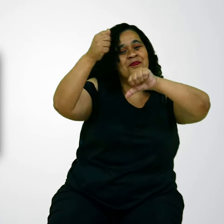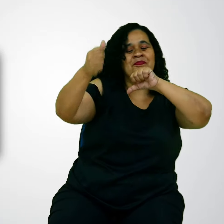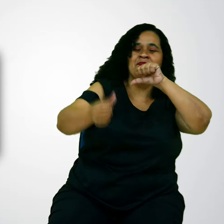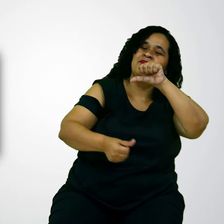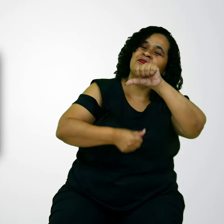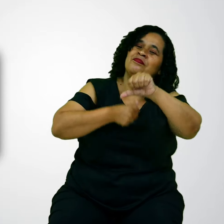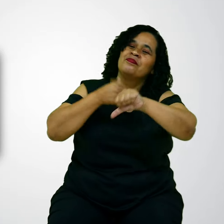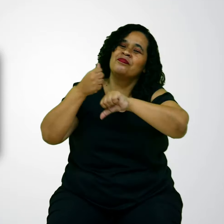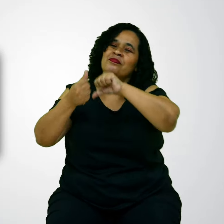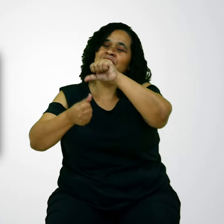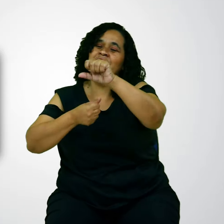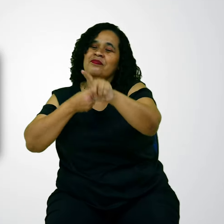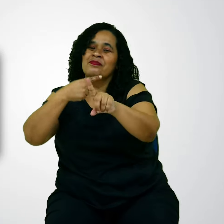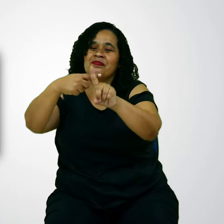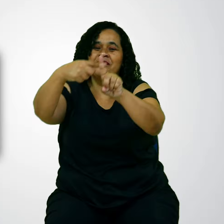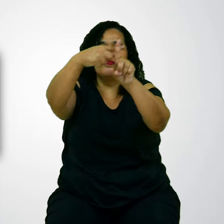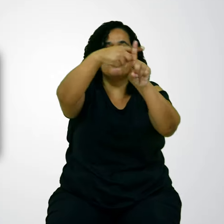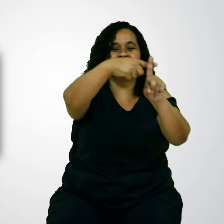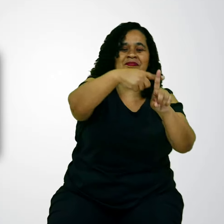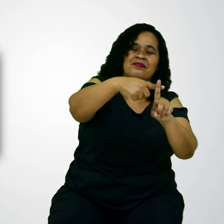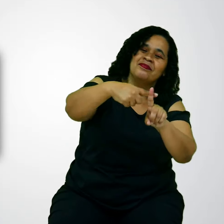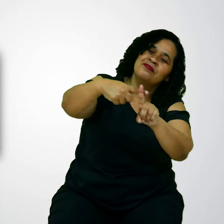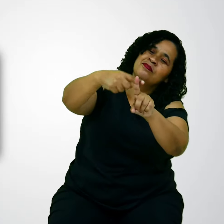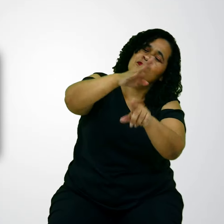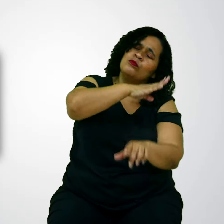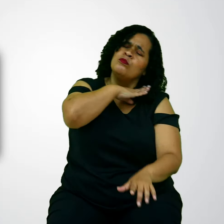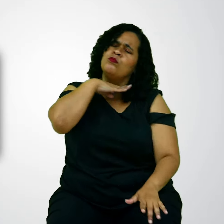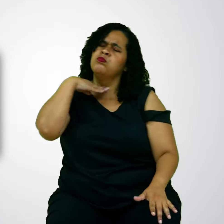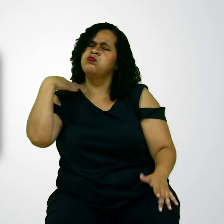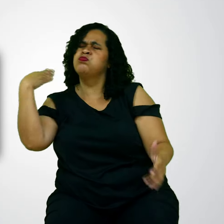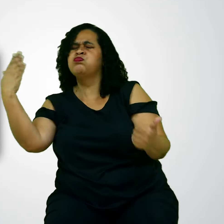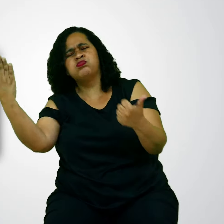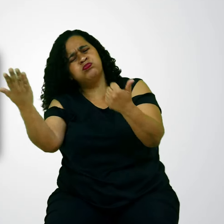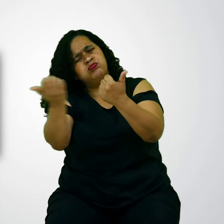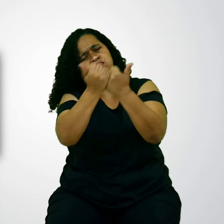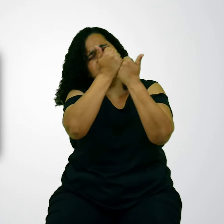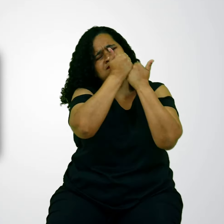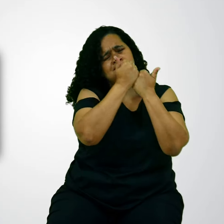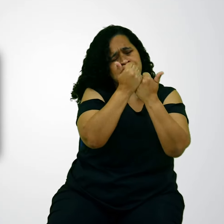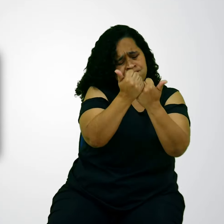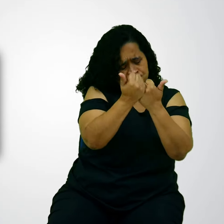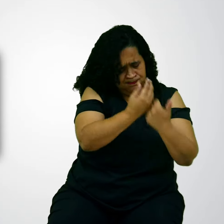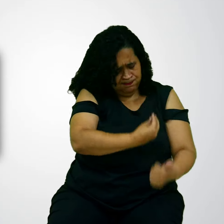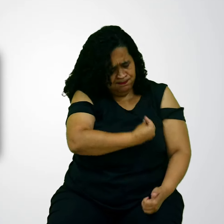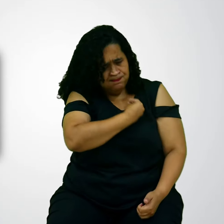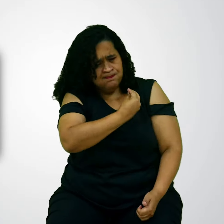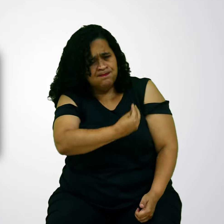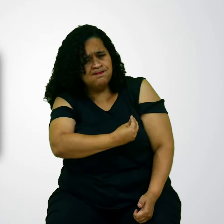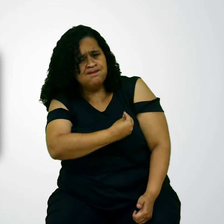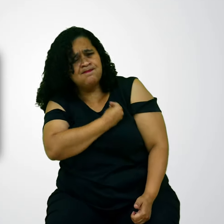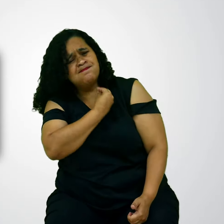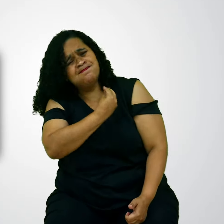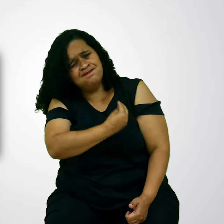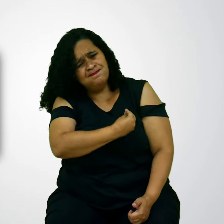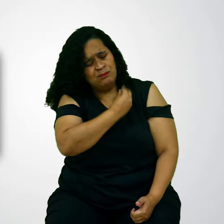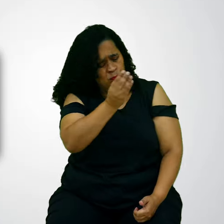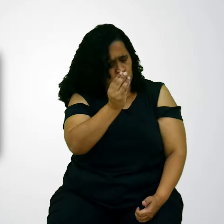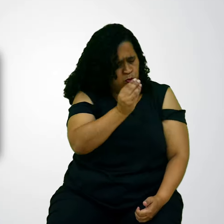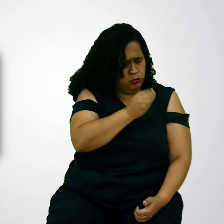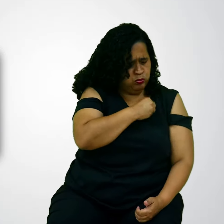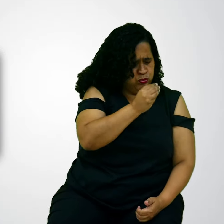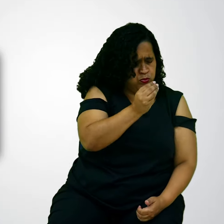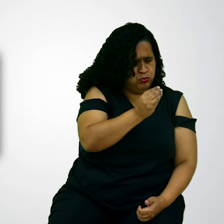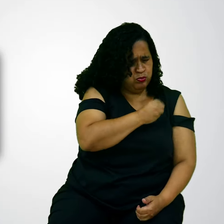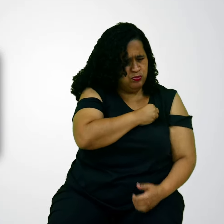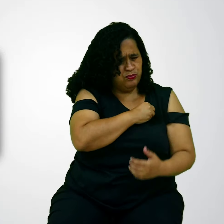Lá na cruz morreu em meu lugar, minha dívida pagou, levou